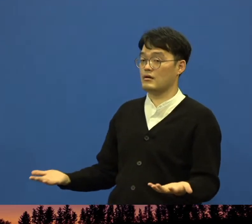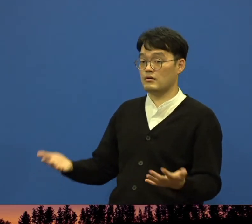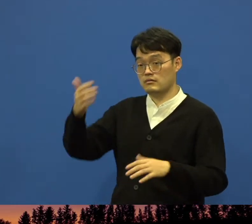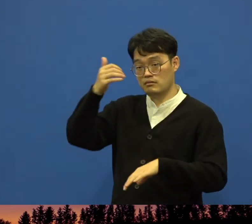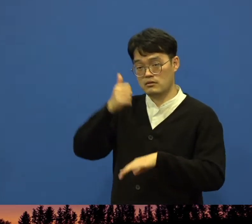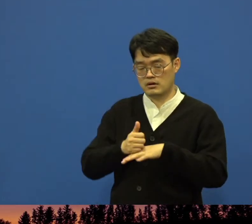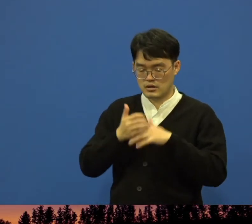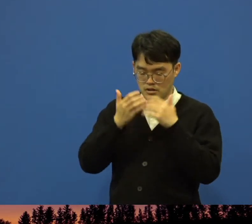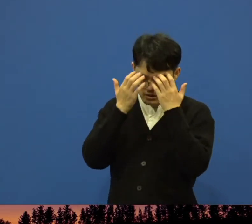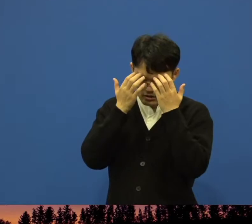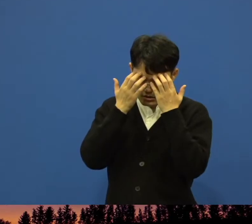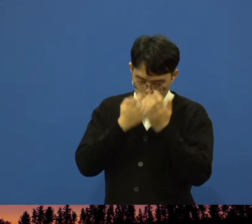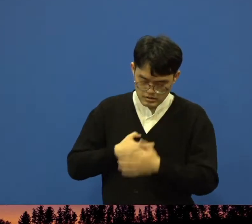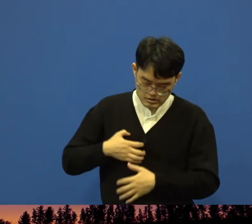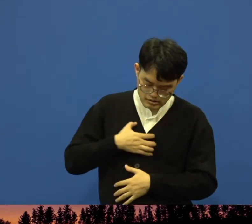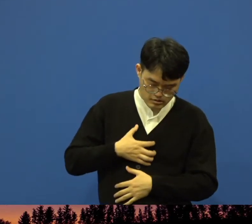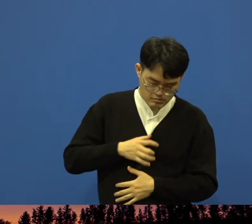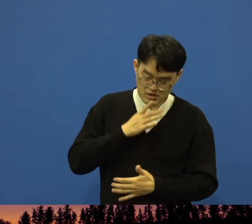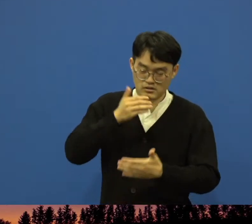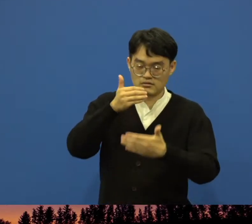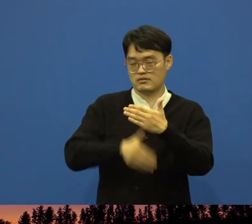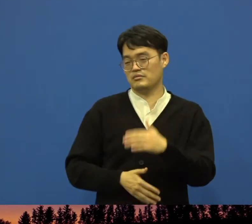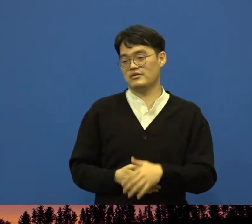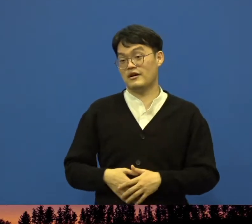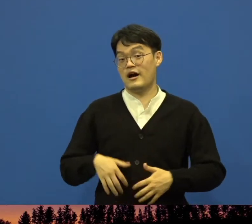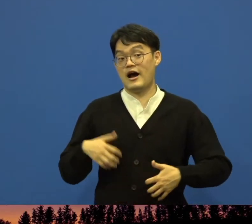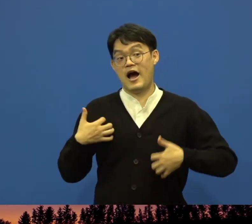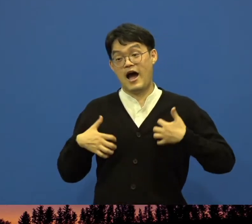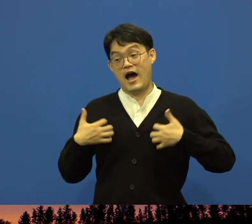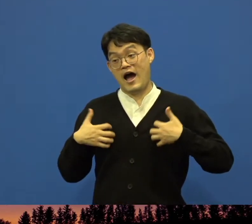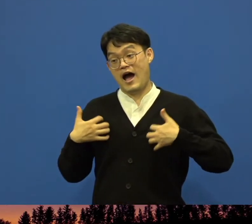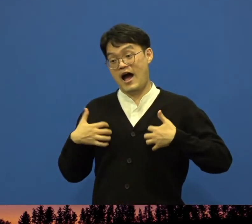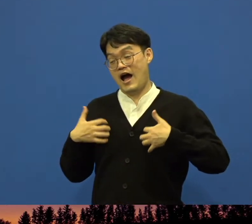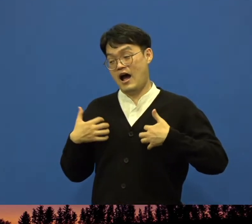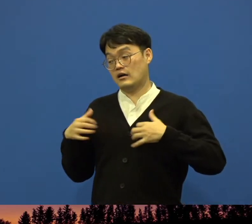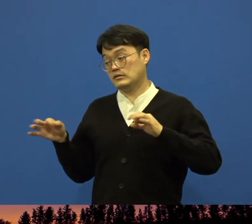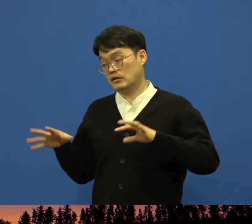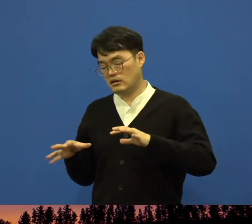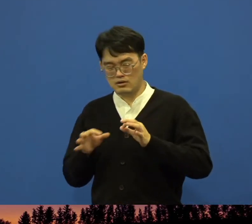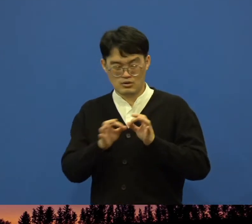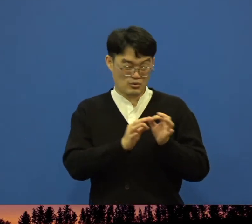거죠. 그게 공식이라는 거예요. 쾌락은 잠깐, 고통은 길어져요.